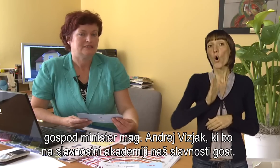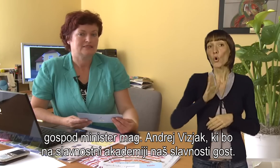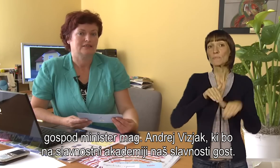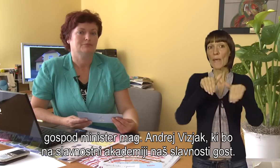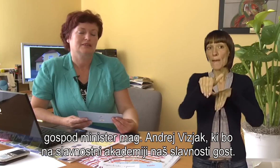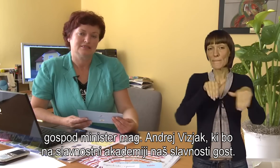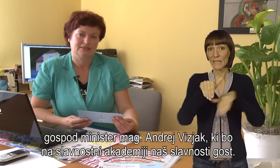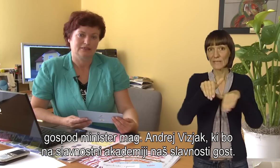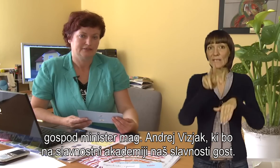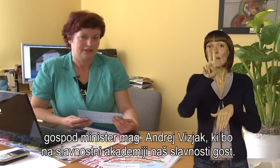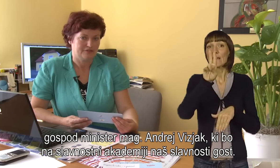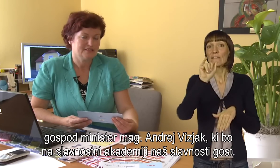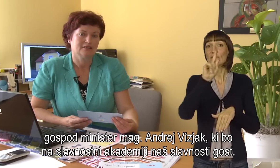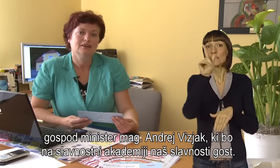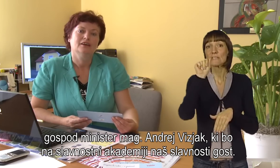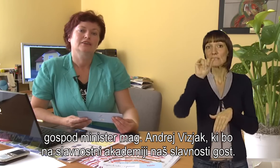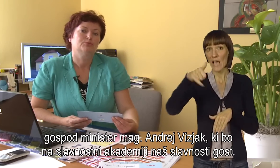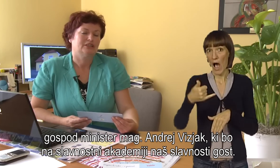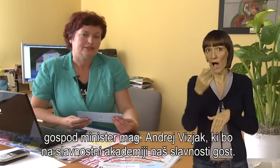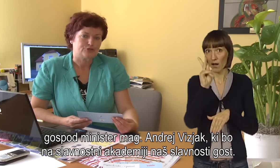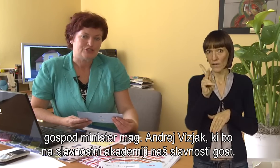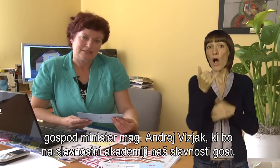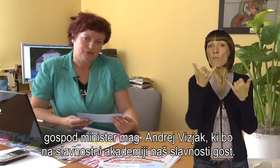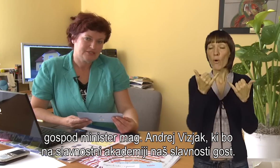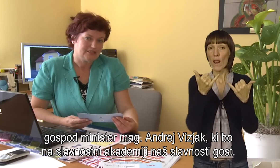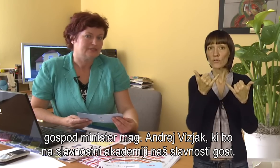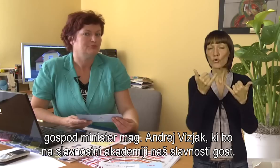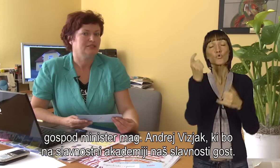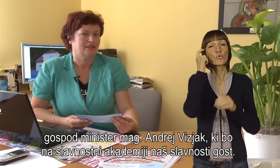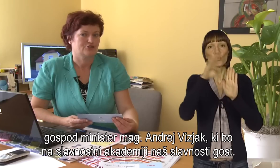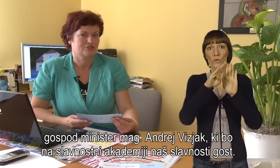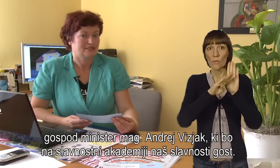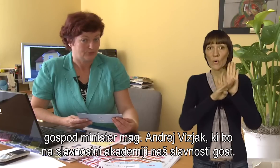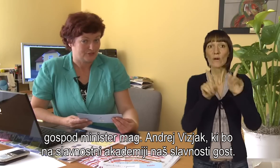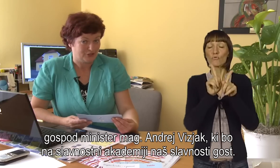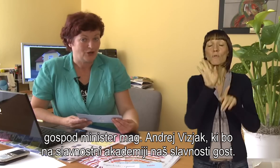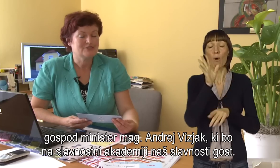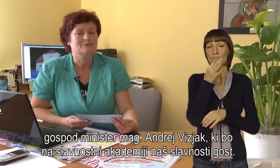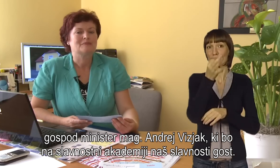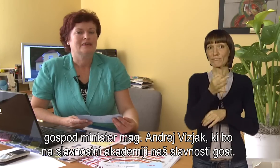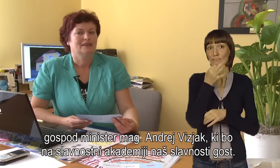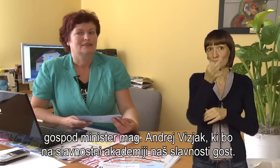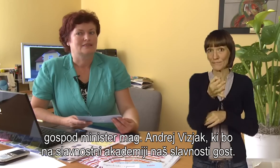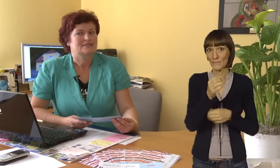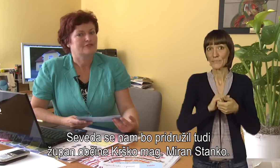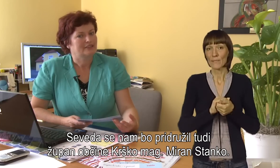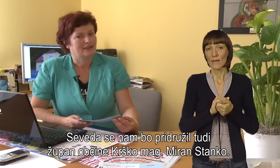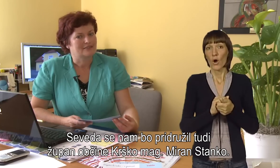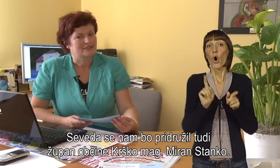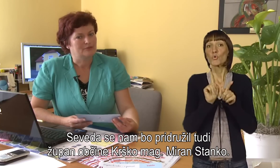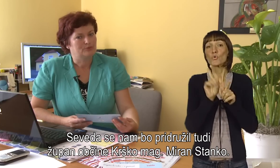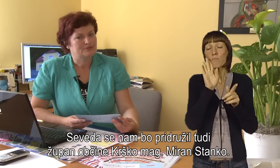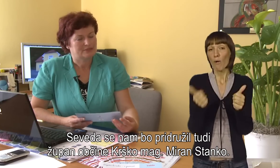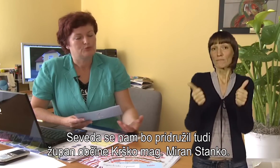gospod minister, magister Andrej Vizjak, ki bo na letošnji slavnostni akademiji naš slavnostni gost.